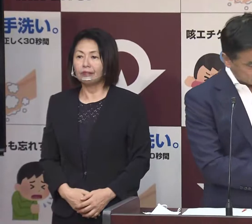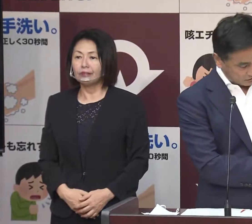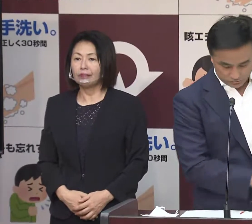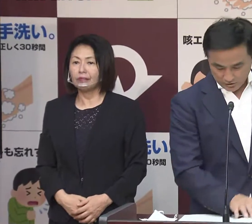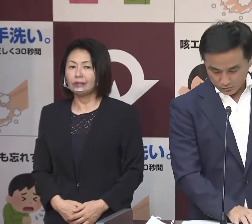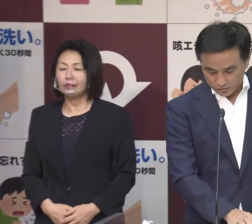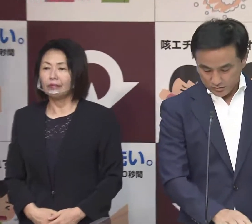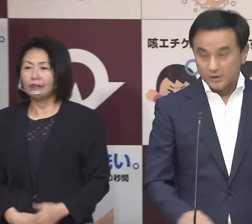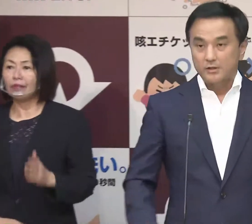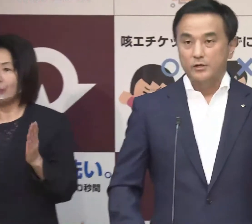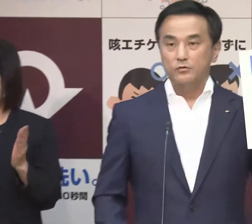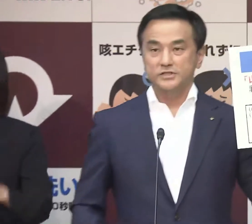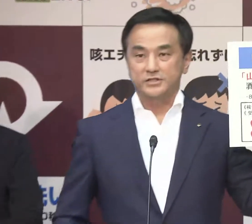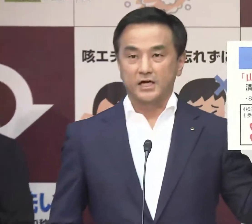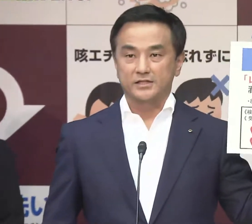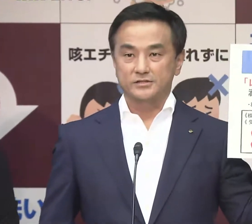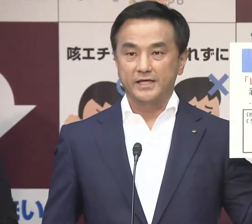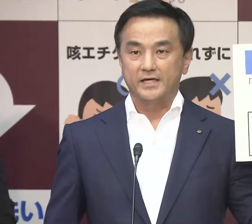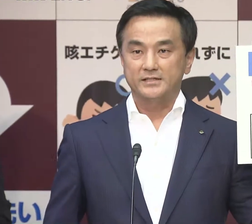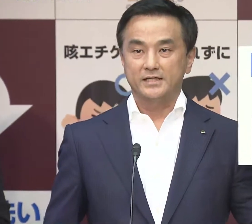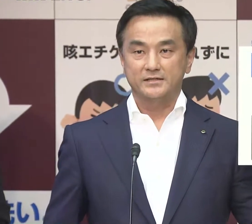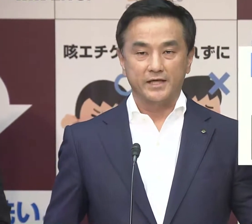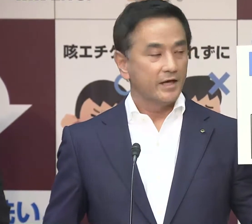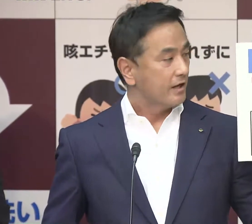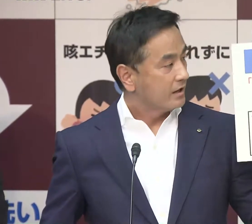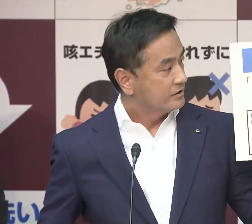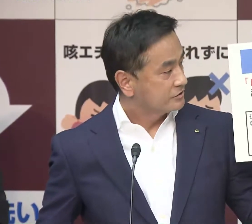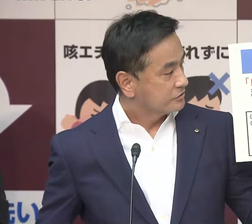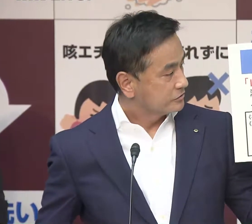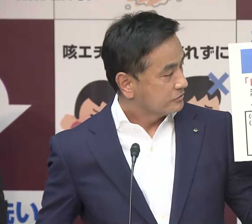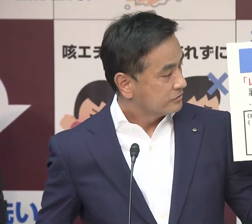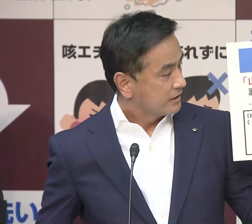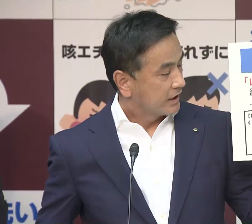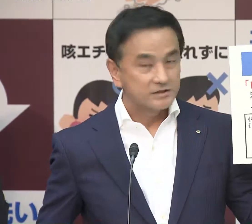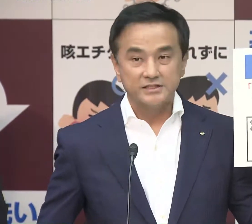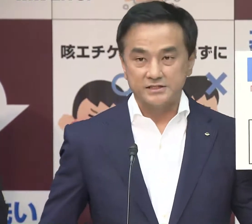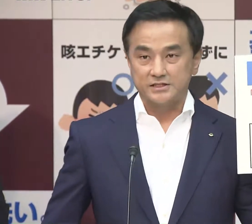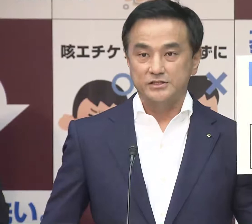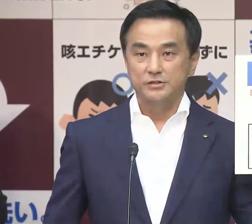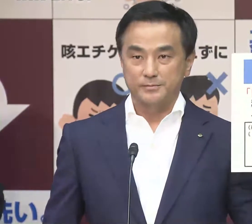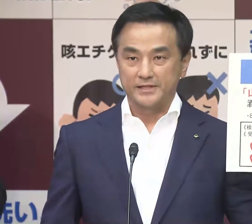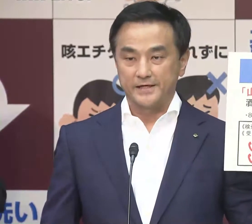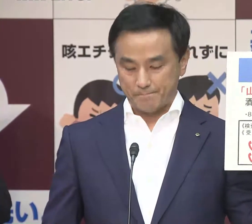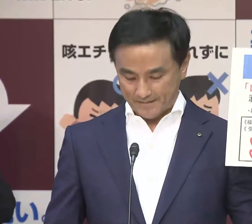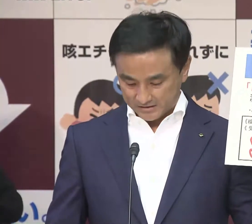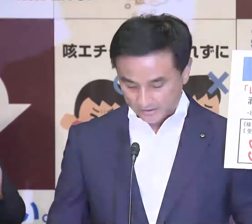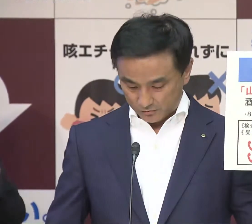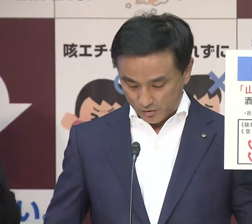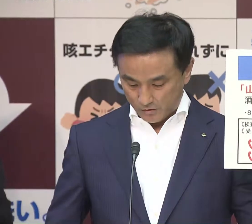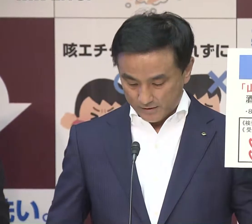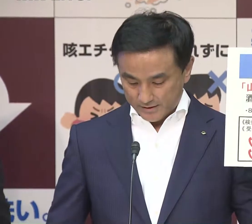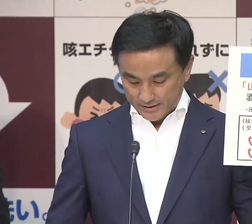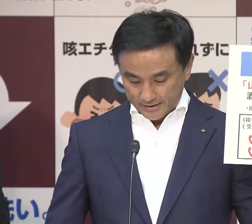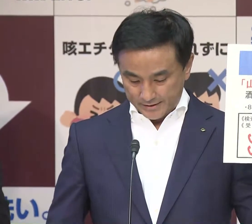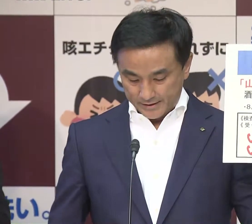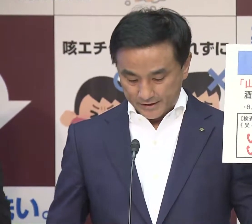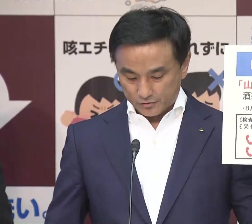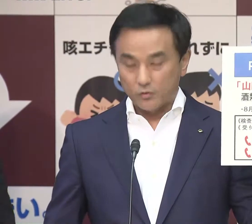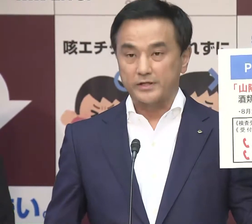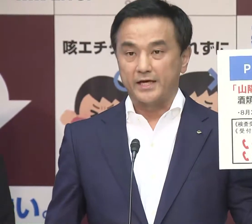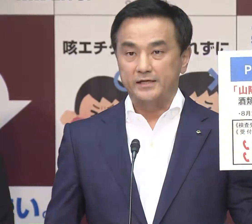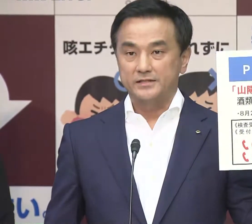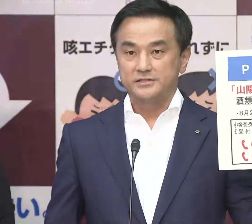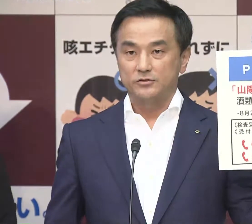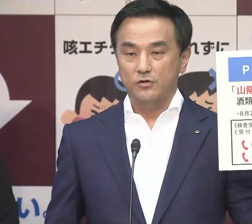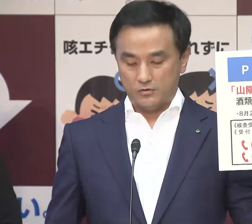これですね、早速本日からですね、あさって28日金曜日までですけれども、県